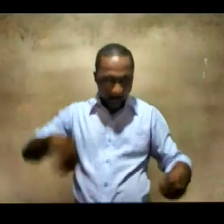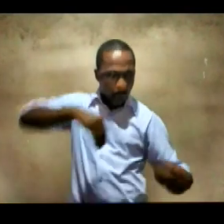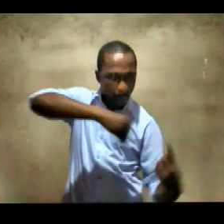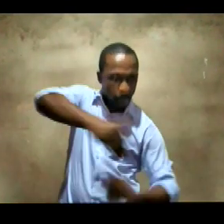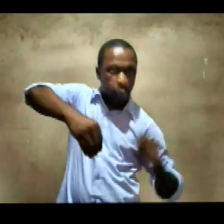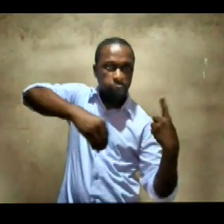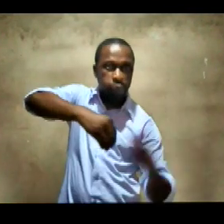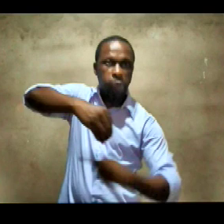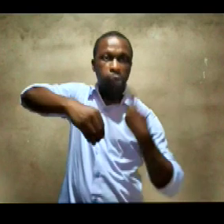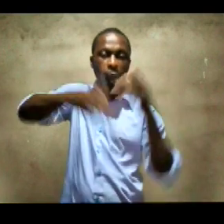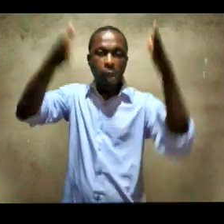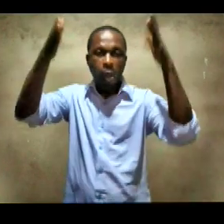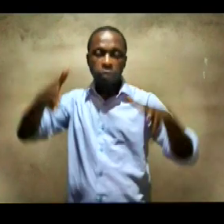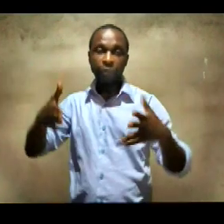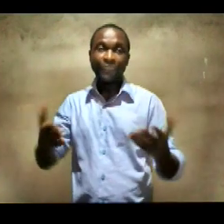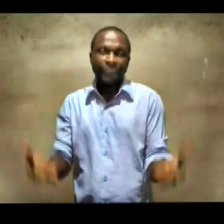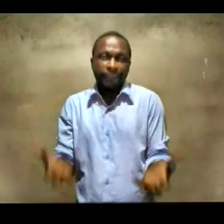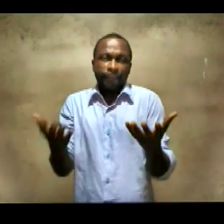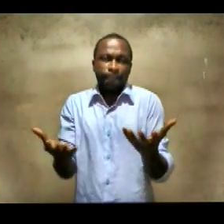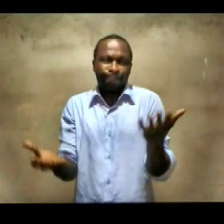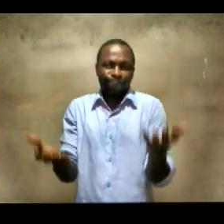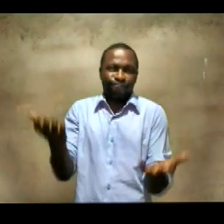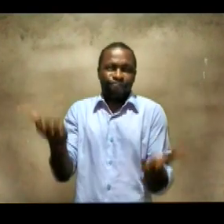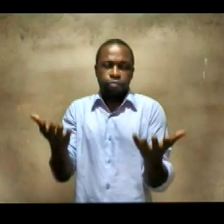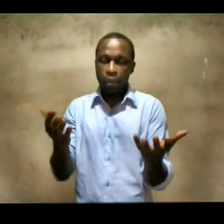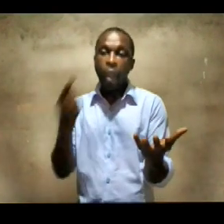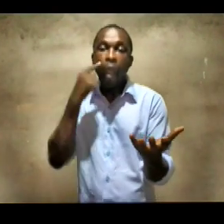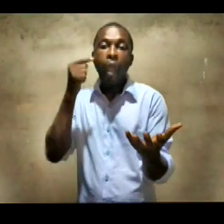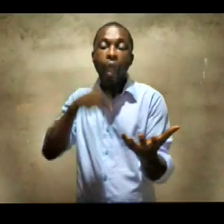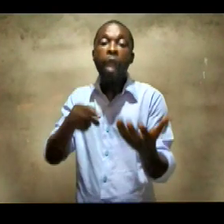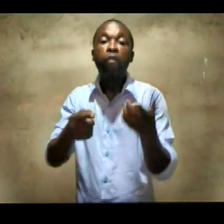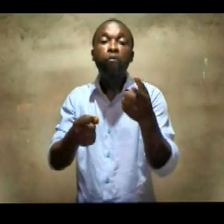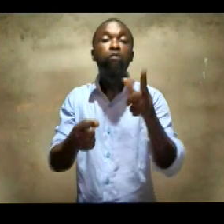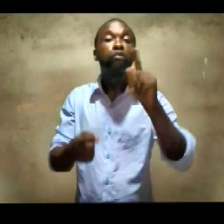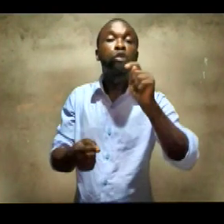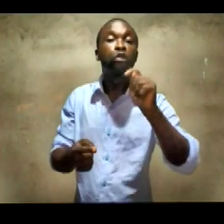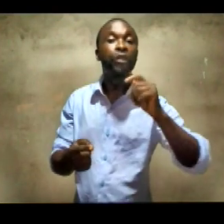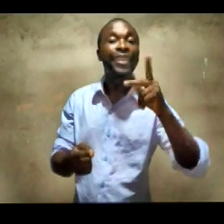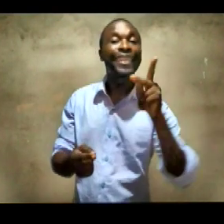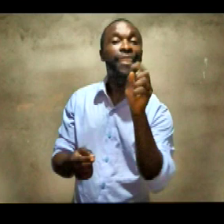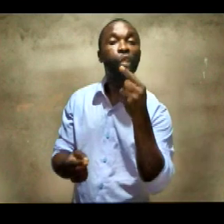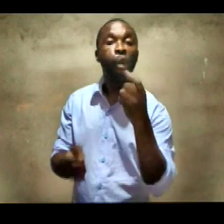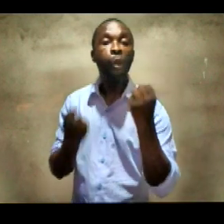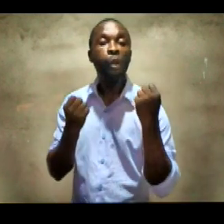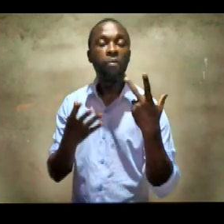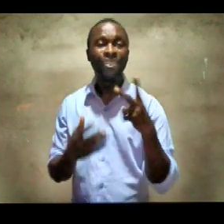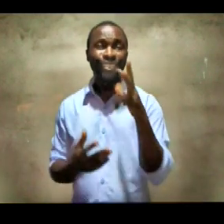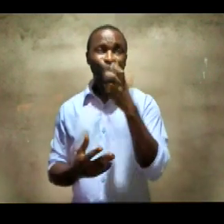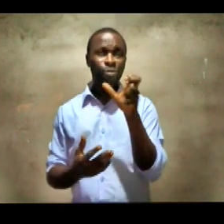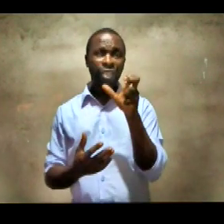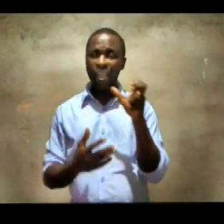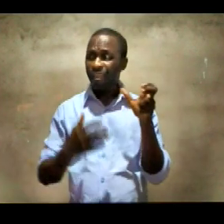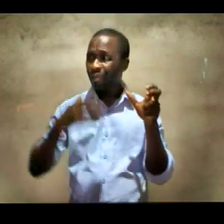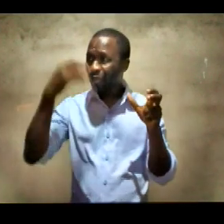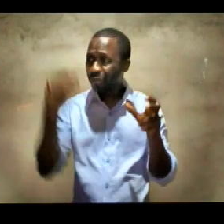kg. C'est 300 kg. Non, là c'est le sac. Regarde, 300 kg. Le sac ci là. C'est un sac qui doit poser 300